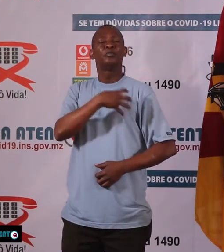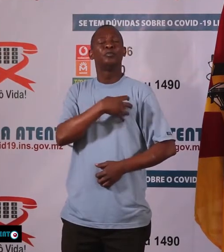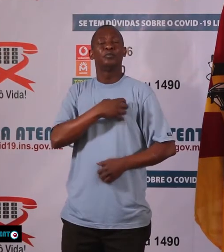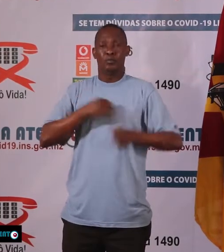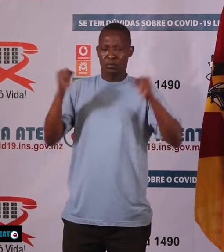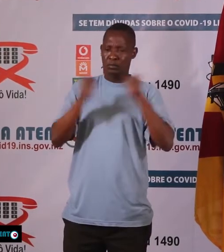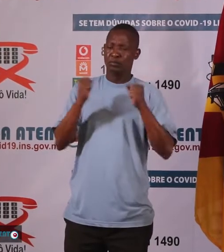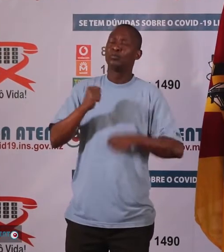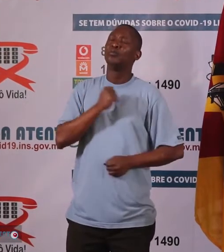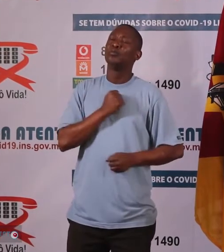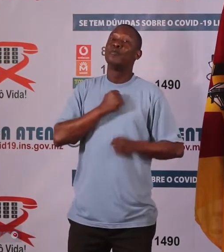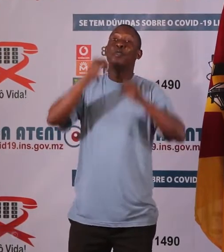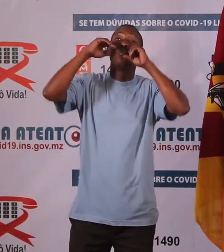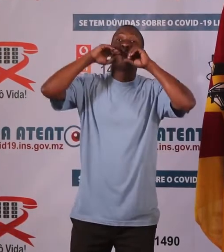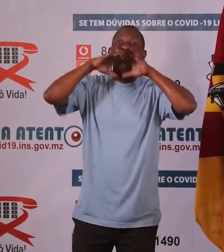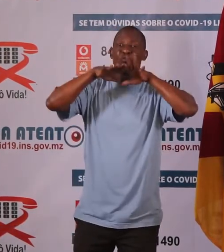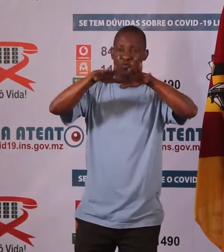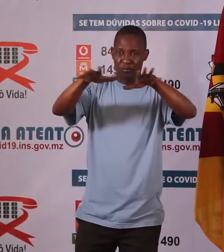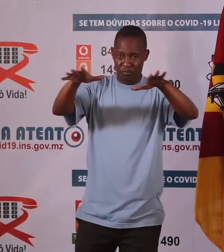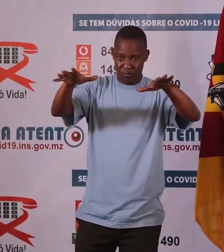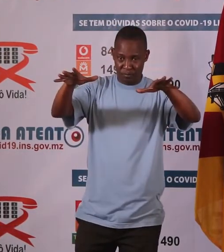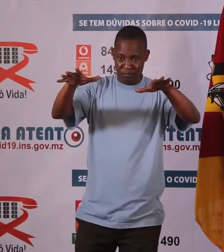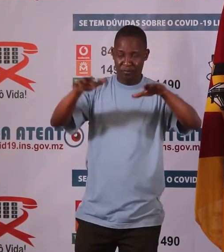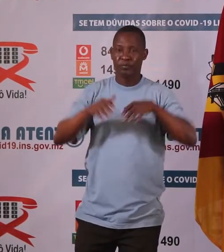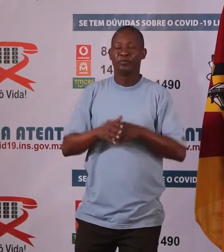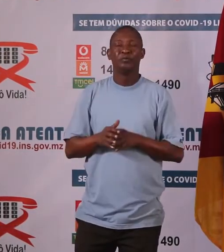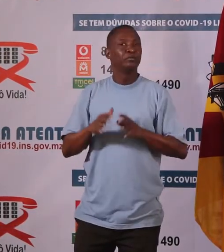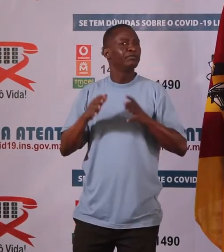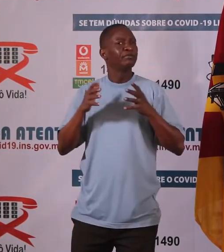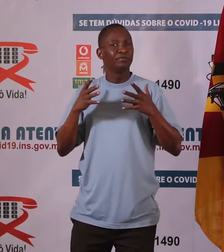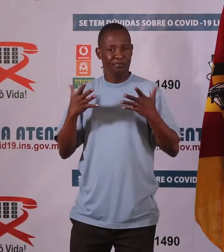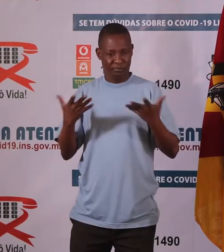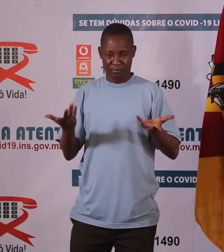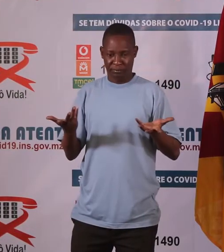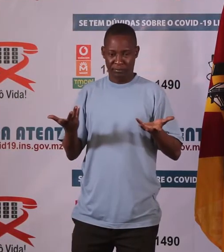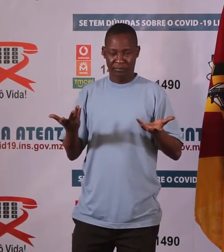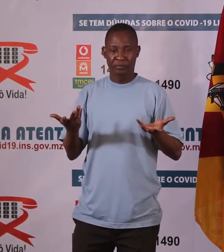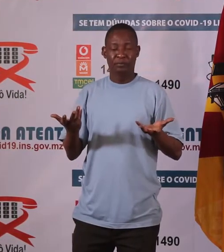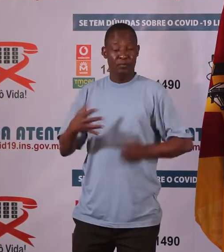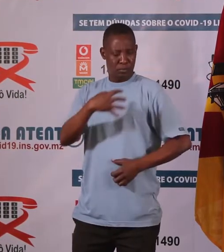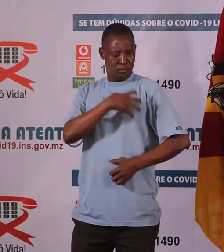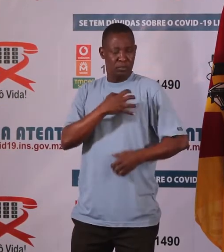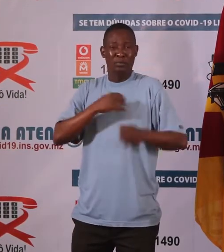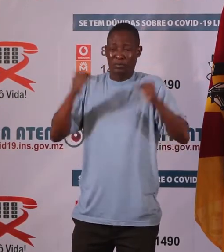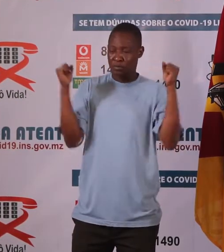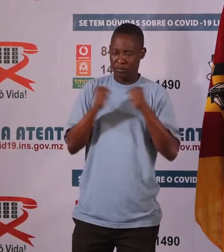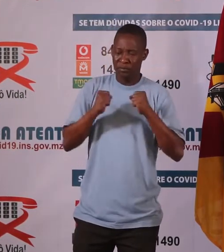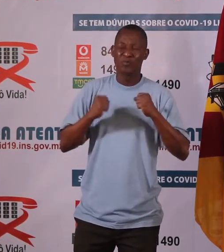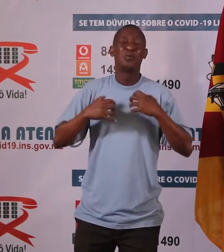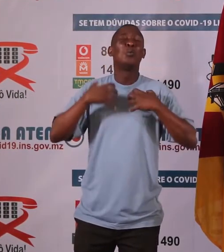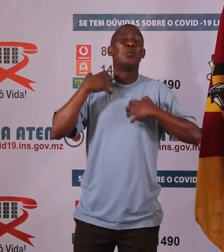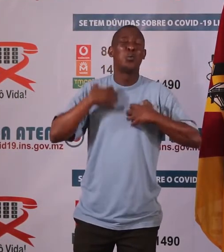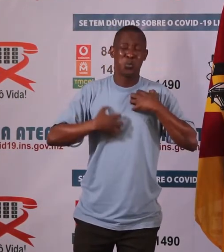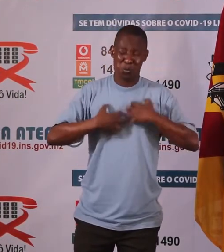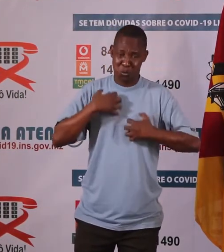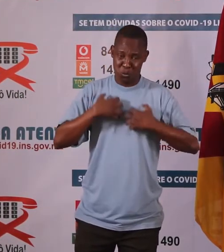partilhar que o Ministério da Saúde está preocupado e solidariza-se